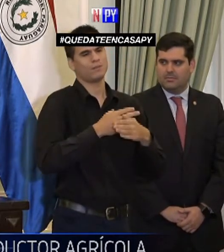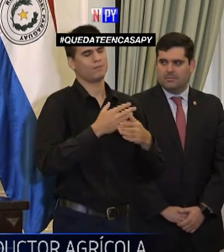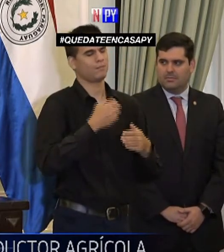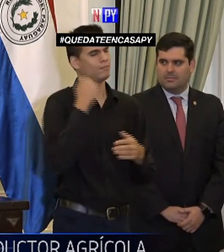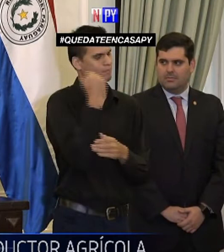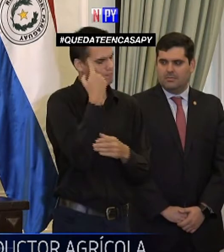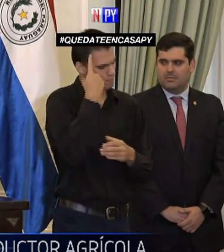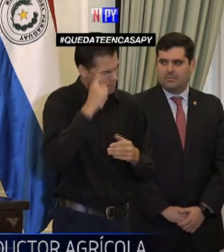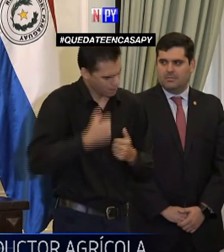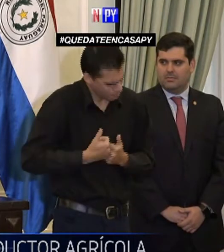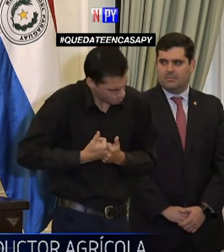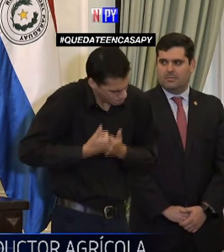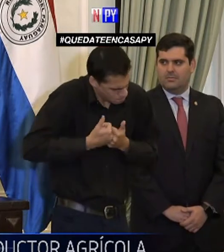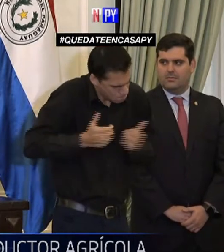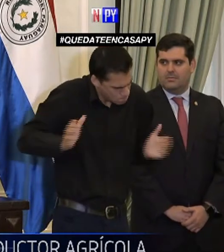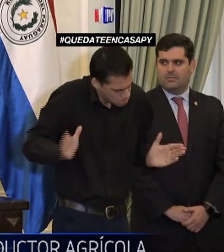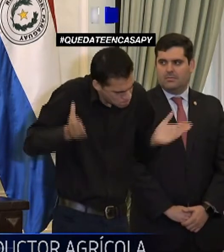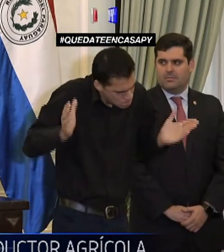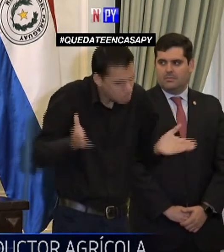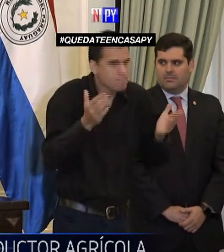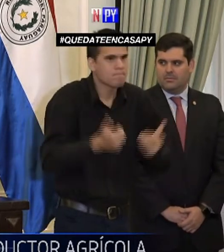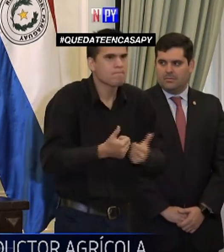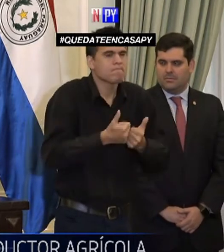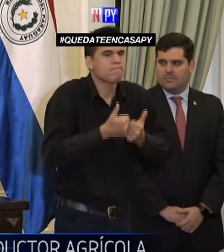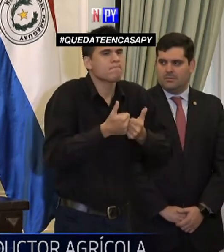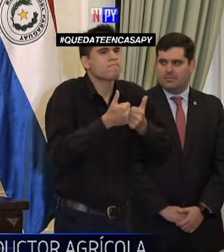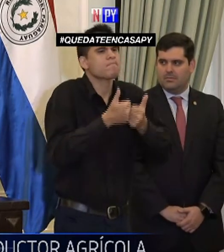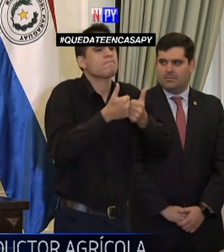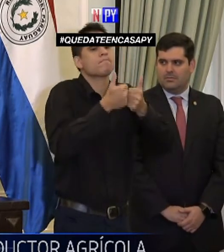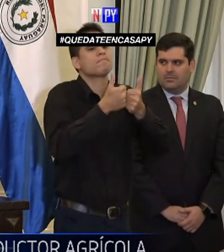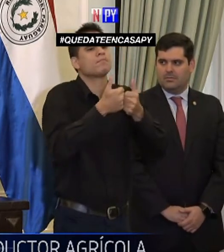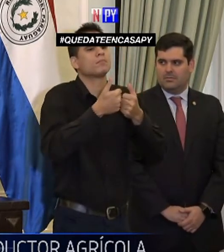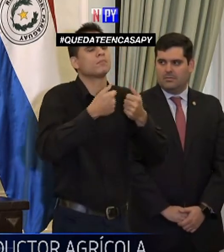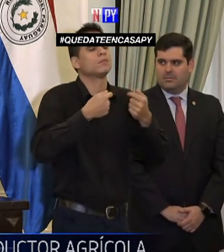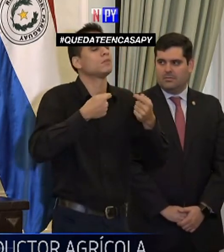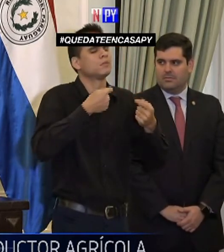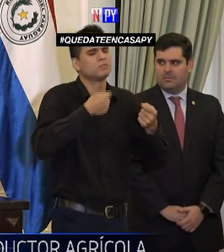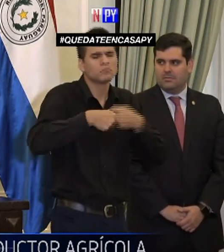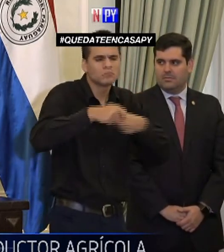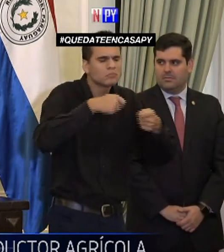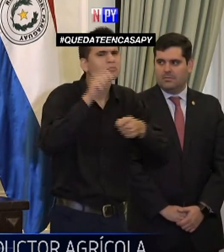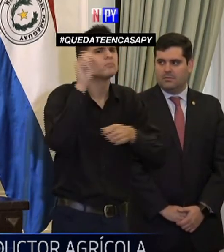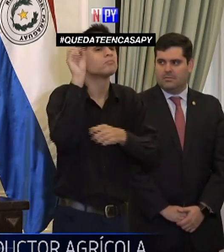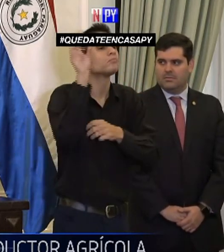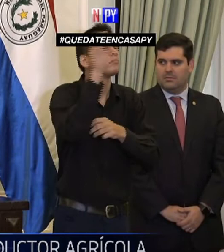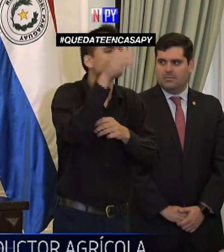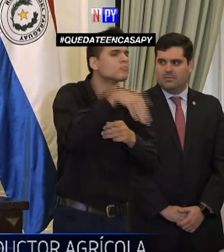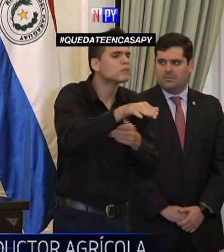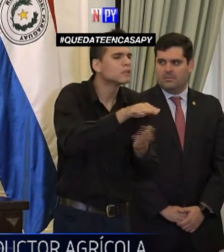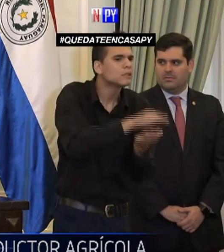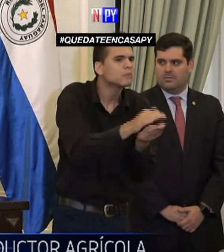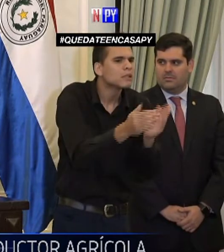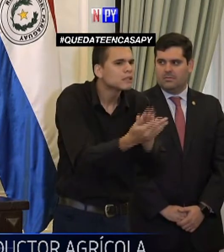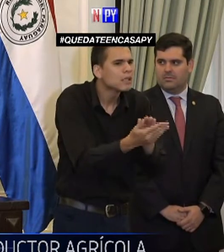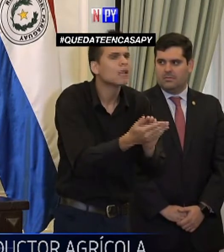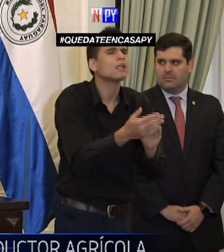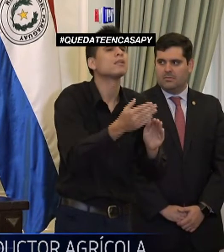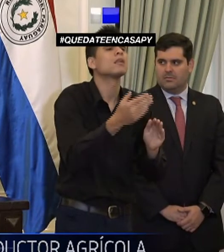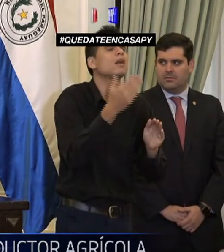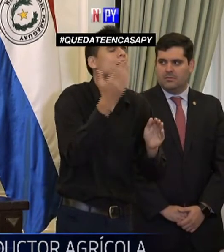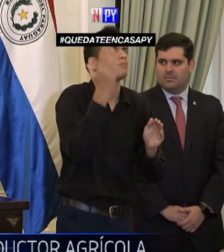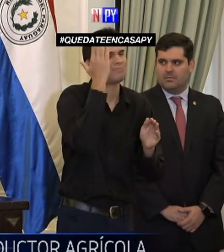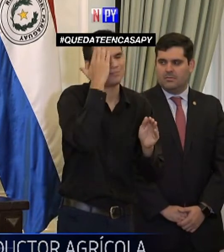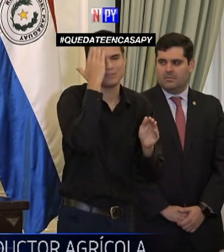bueno, los momentos o los picos históricos de venta de cualquier tipo de producto, que es Semana Santa, fin de año, entender